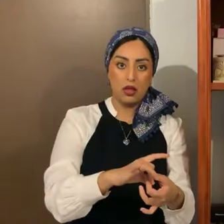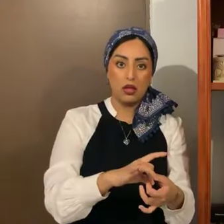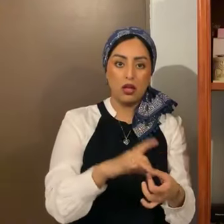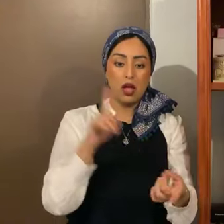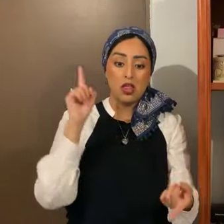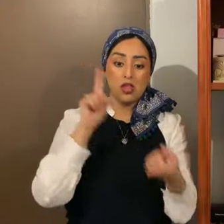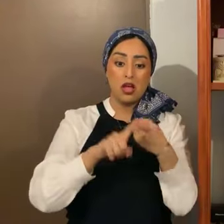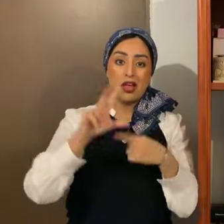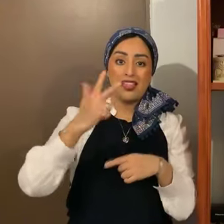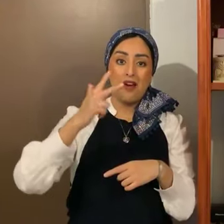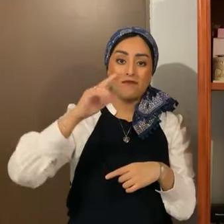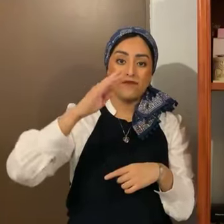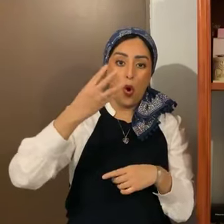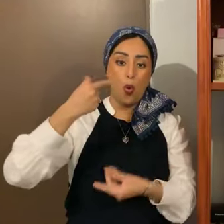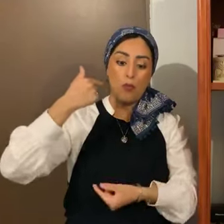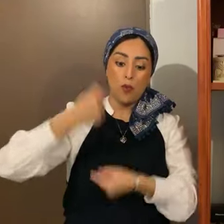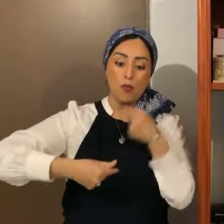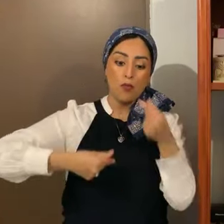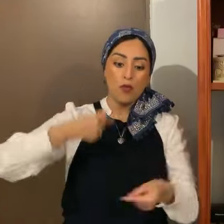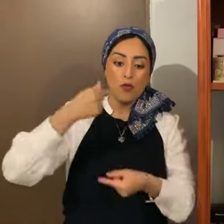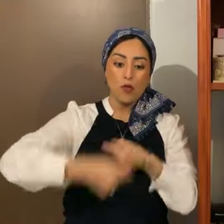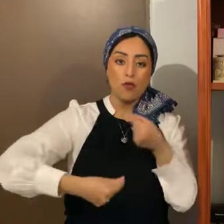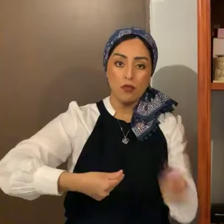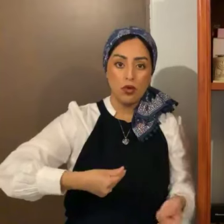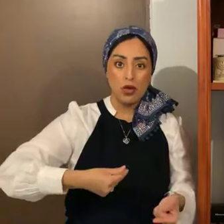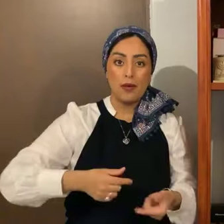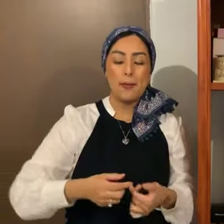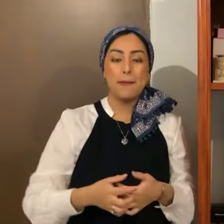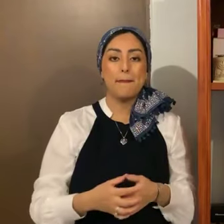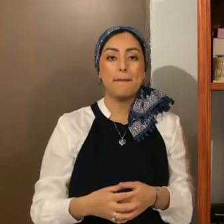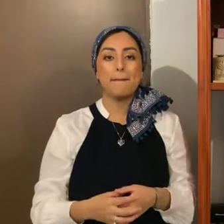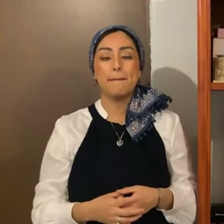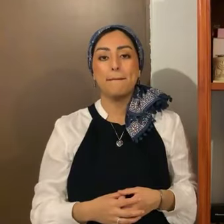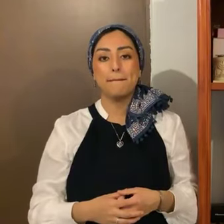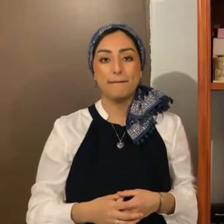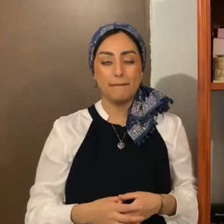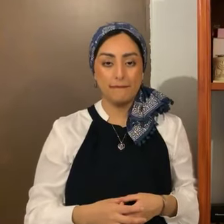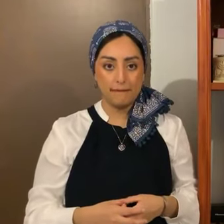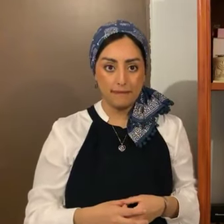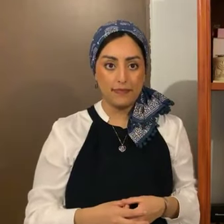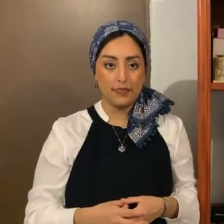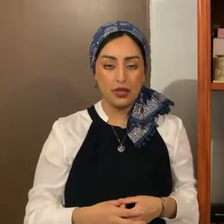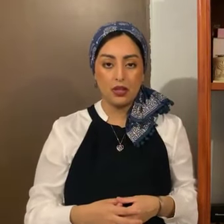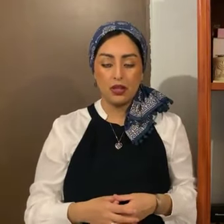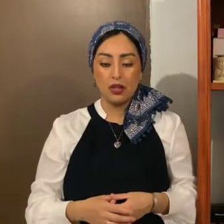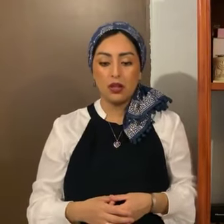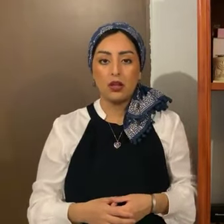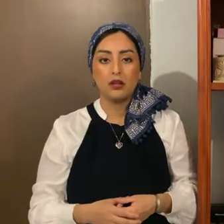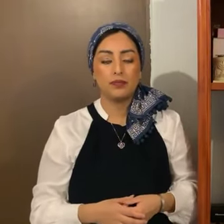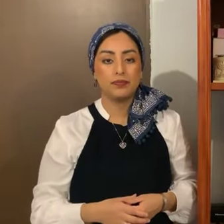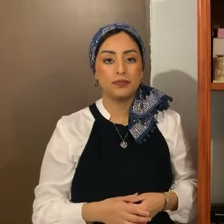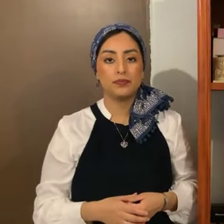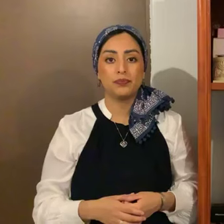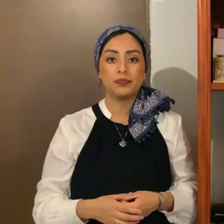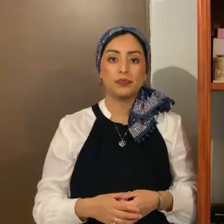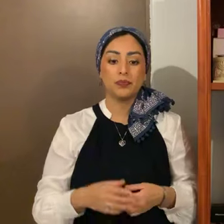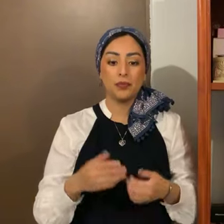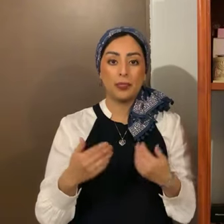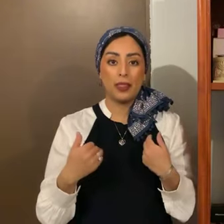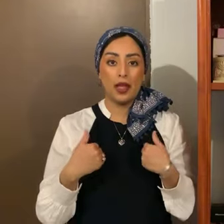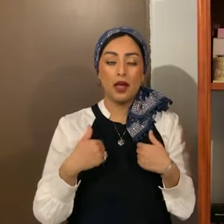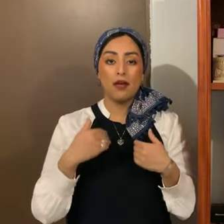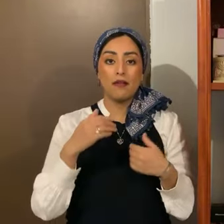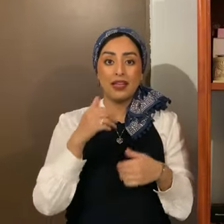la 3ª y 4ª generación. Eso tú lo encuentras en los 10 mandamientos, que por cierto están en